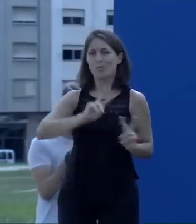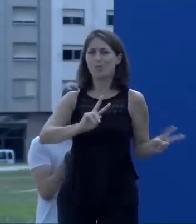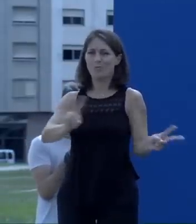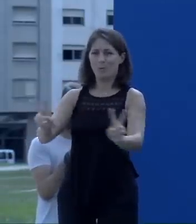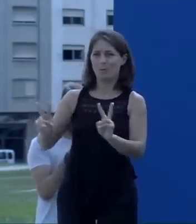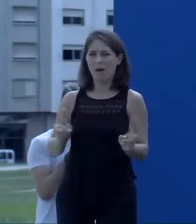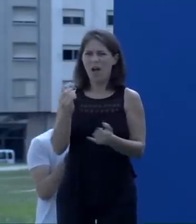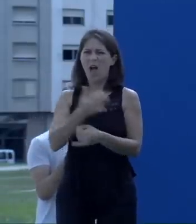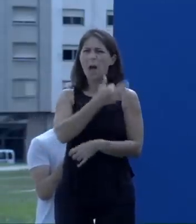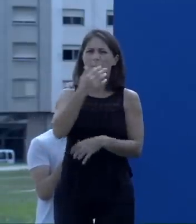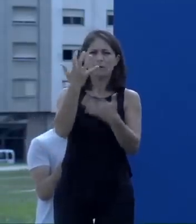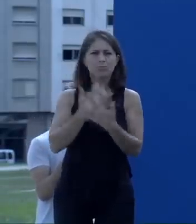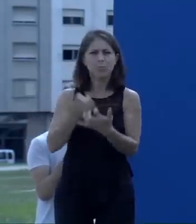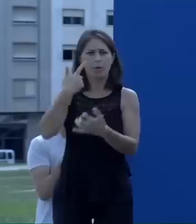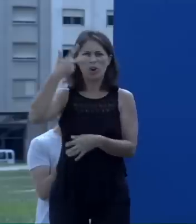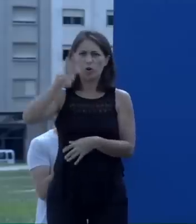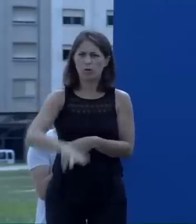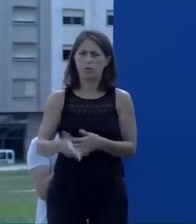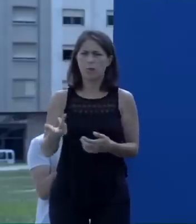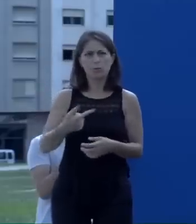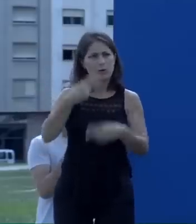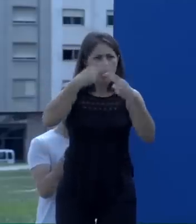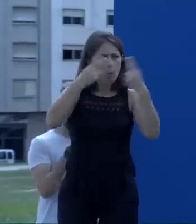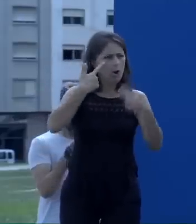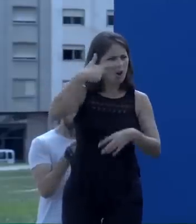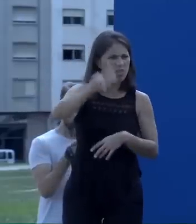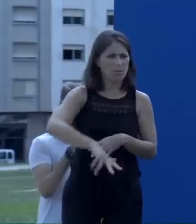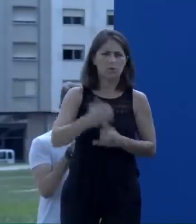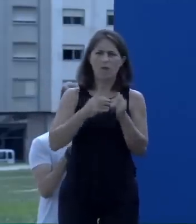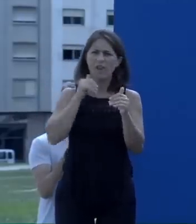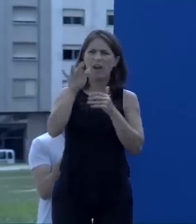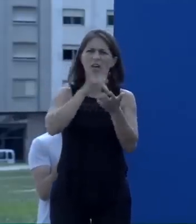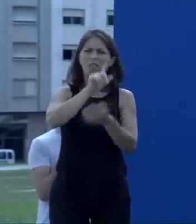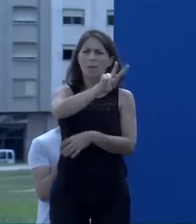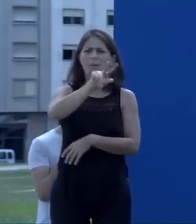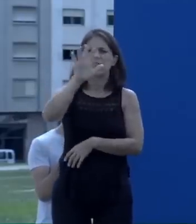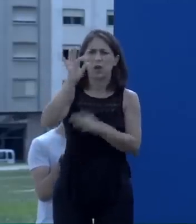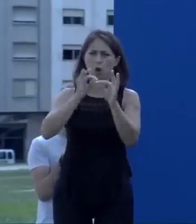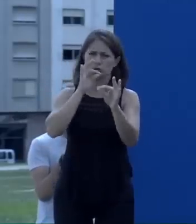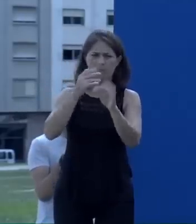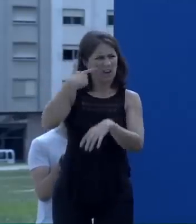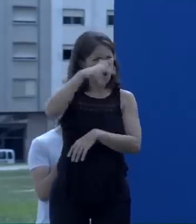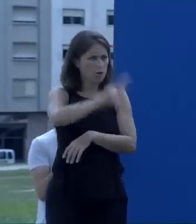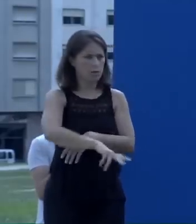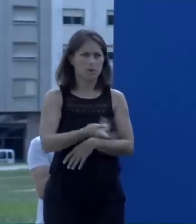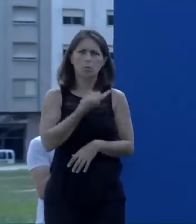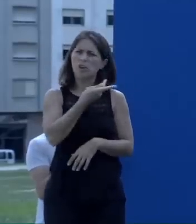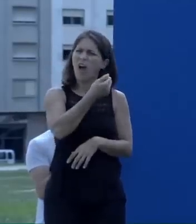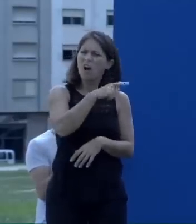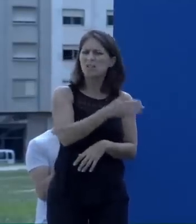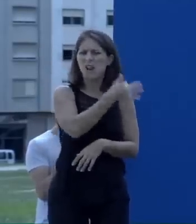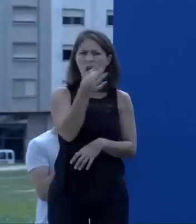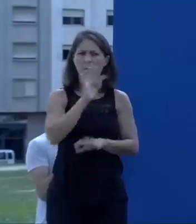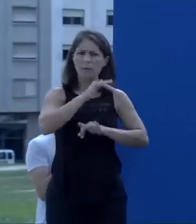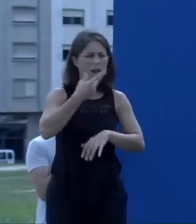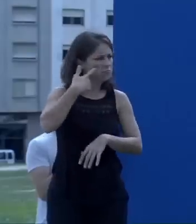recoñecemento do público, que vai ser o recoñecemento que teño o día 25, Ánxeles e toda a candidatura de Marea, o recoñecemento do público, porque o